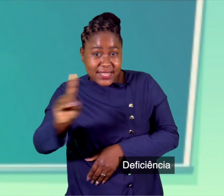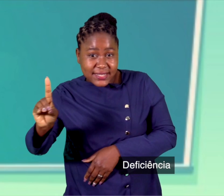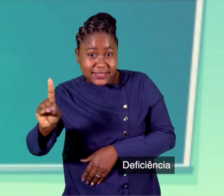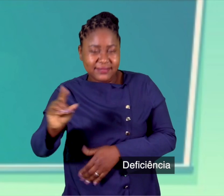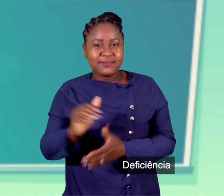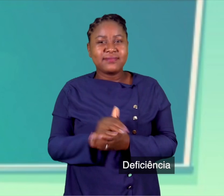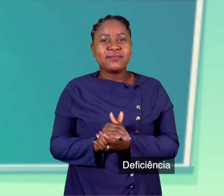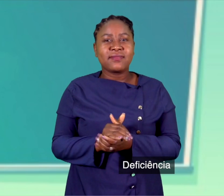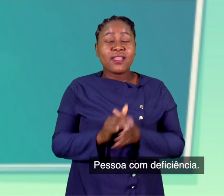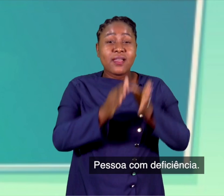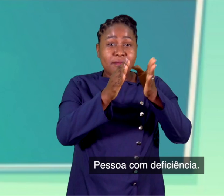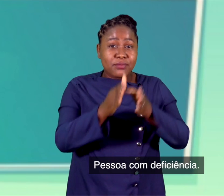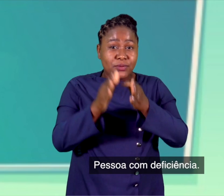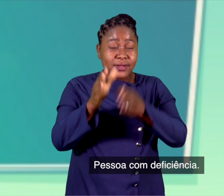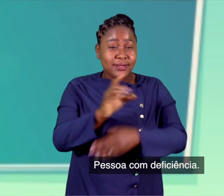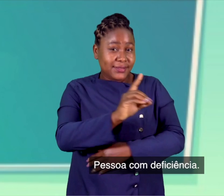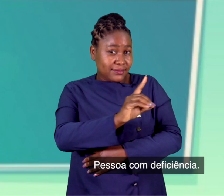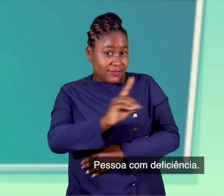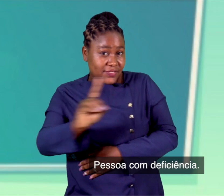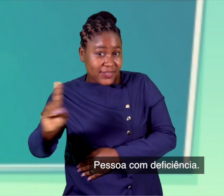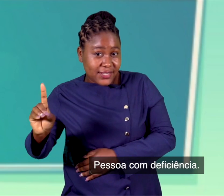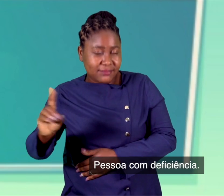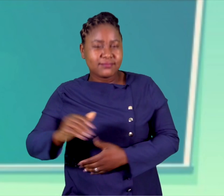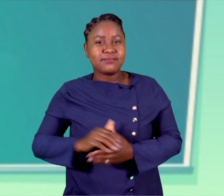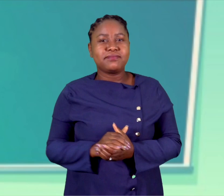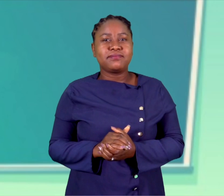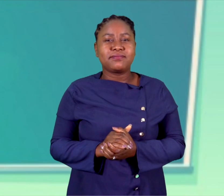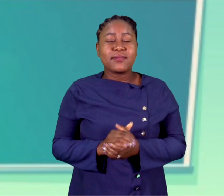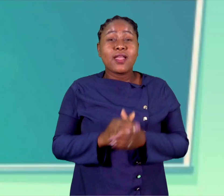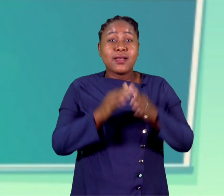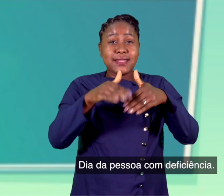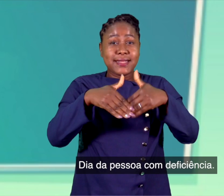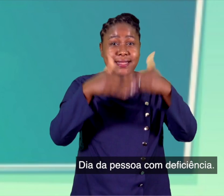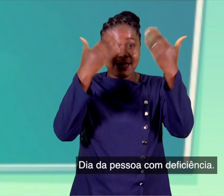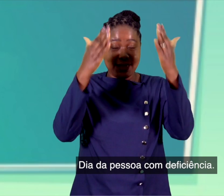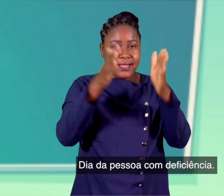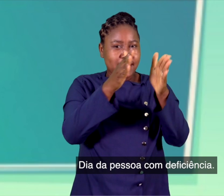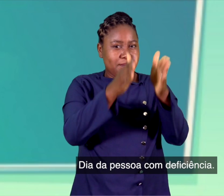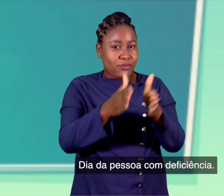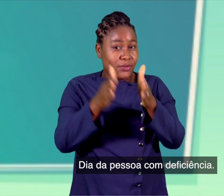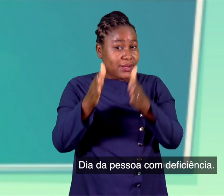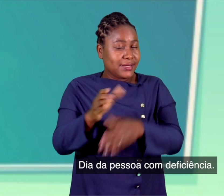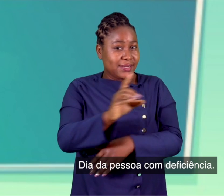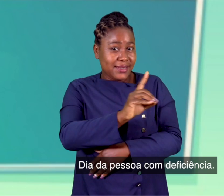Deficiência Pessoa com deficiência Dia da pessoa com